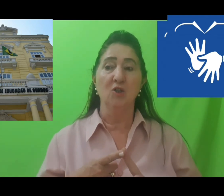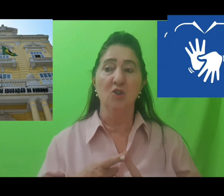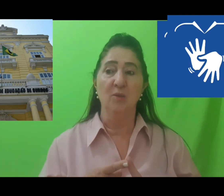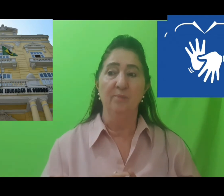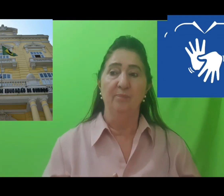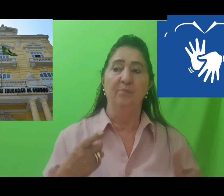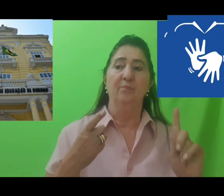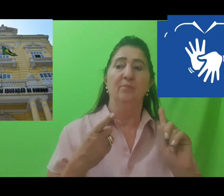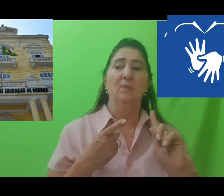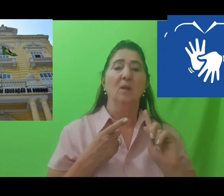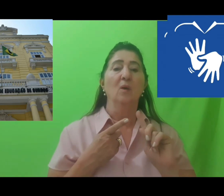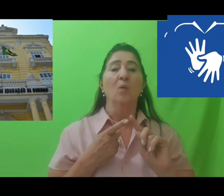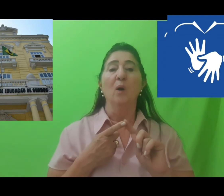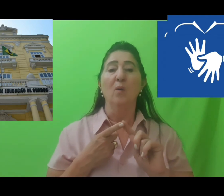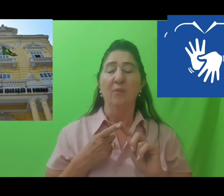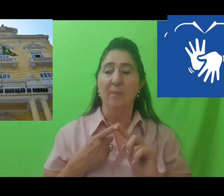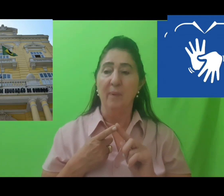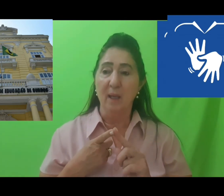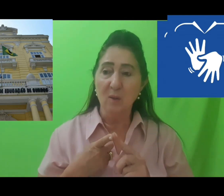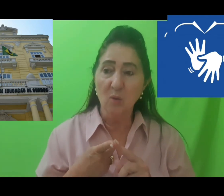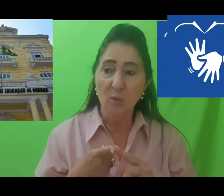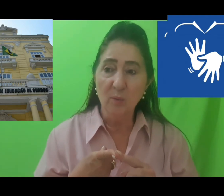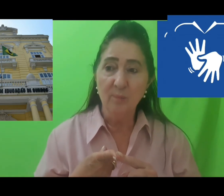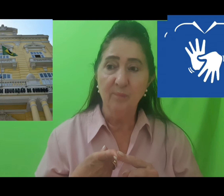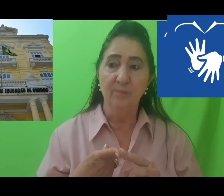permite o alfabeto,